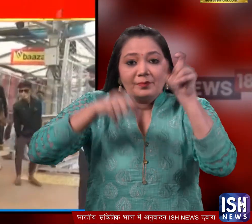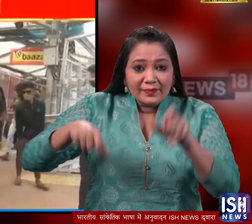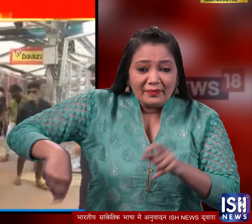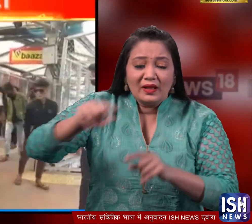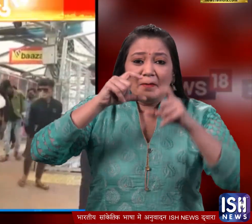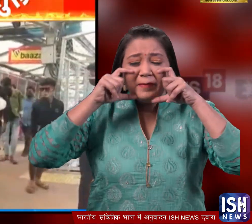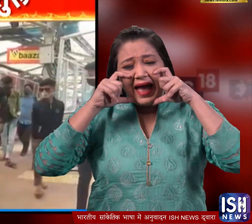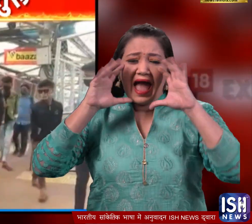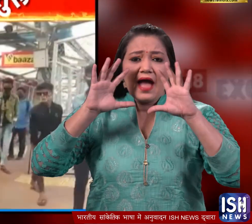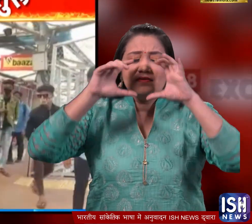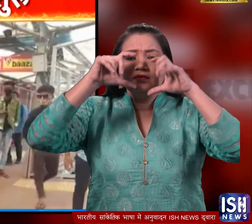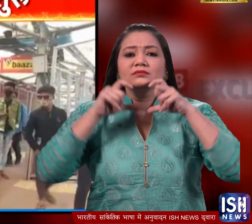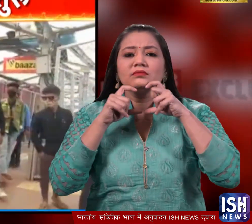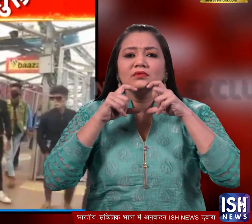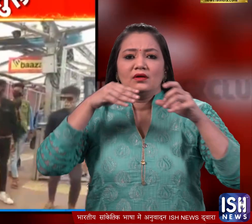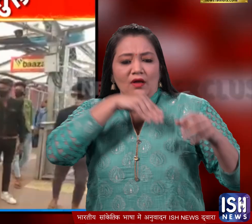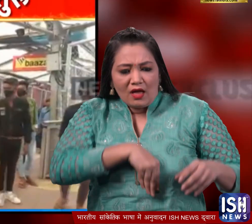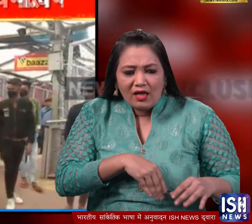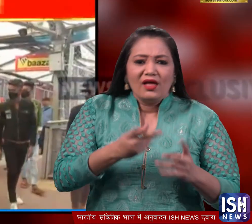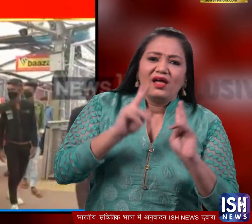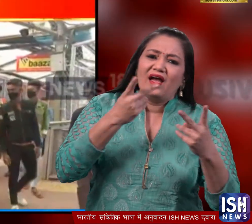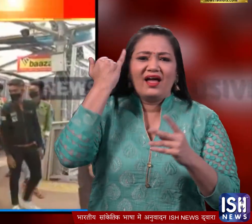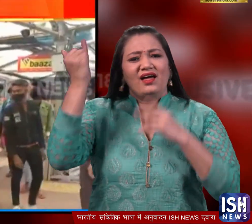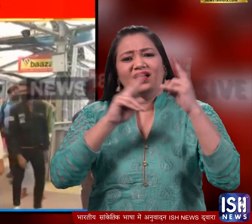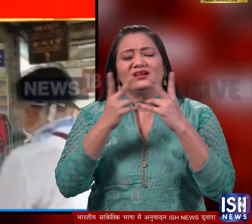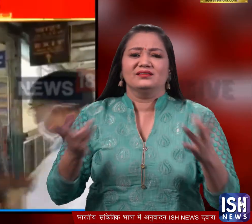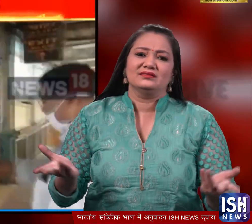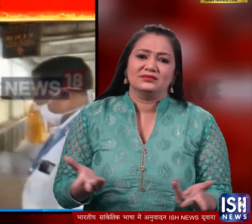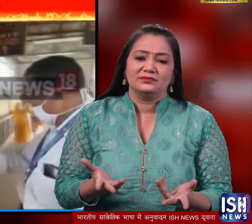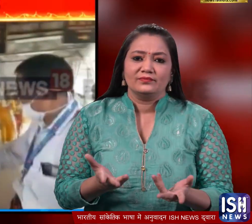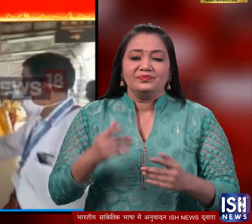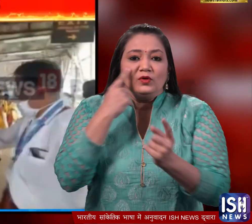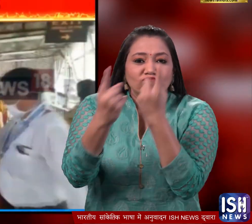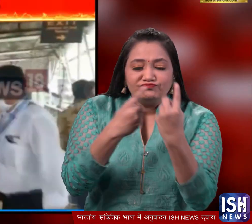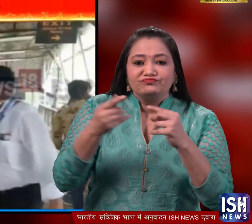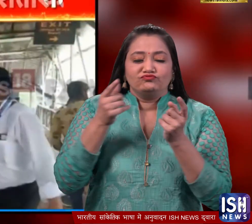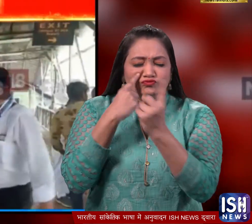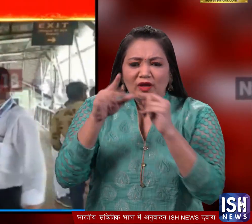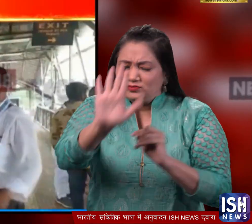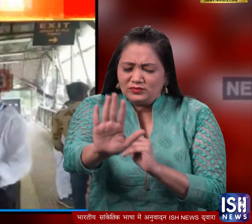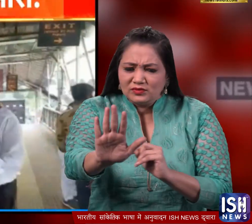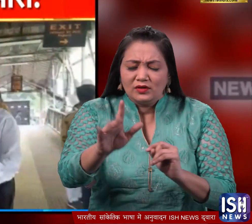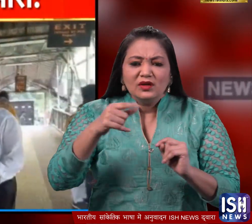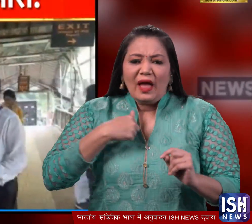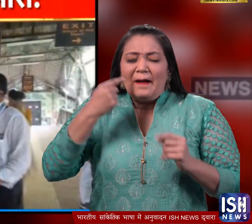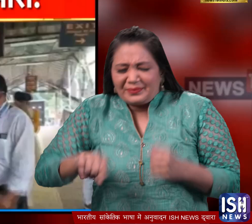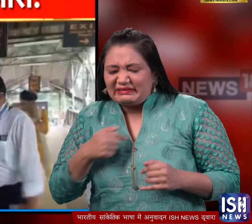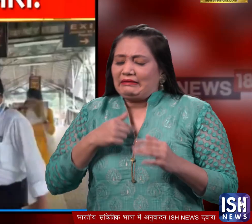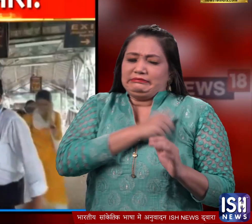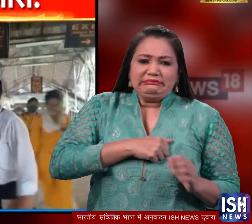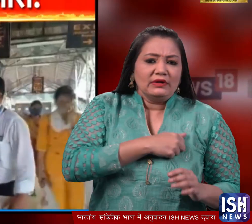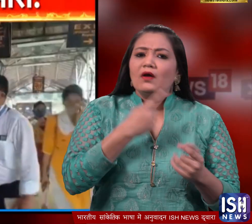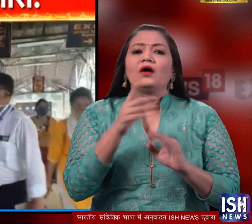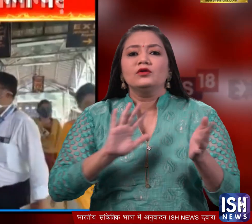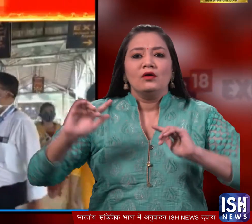तो मास्क को चेहरे पर पहनने की बजाय जेब में रखकर घूमते नजर आए। यही नहीं, जब चेकिंग कर रही टीम ने उन्हें रोका तो गलती मानने के